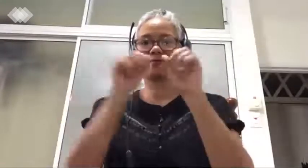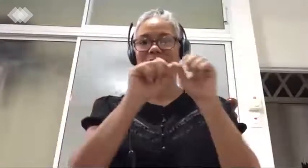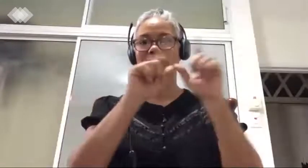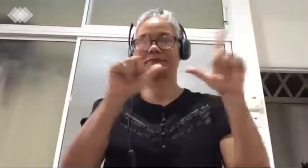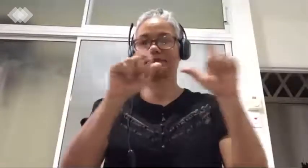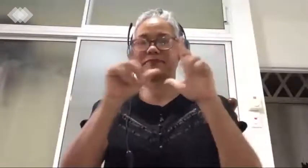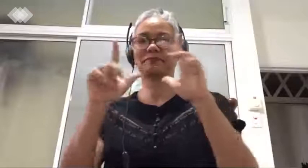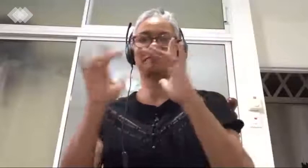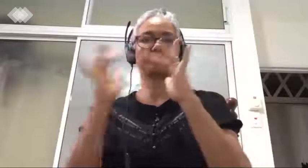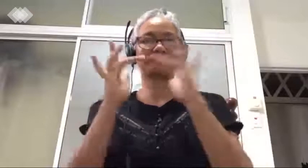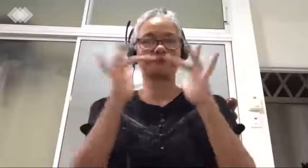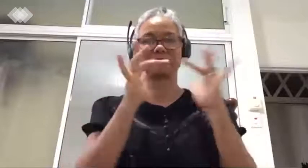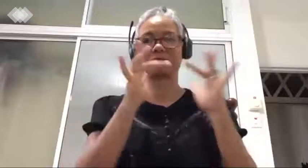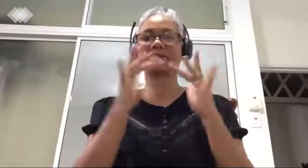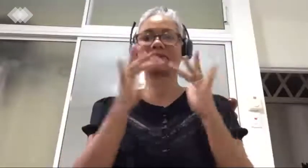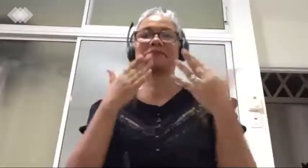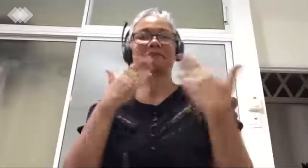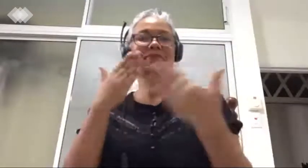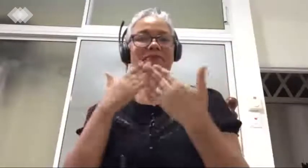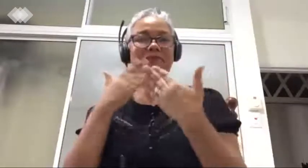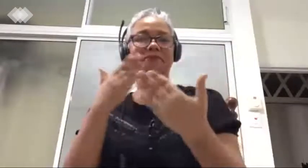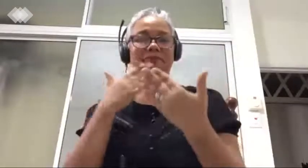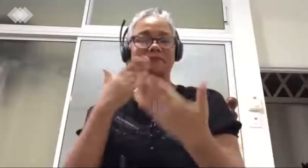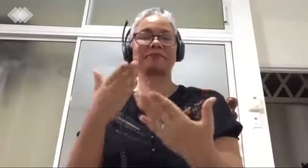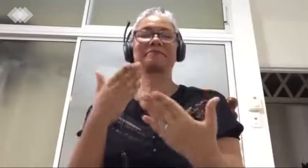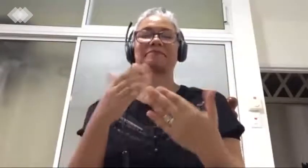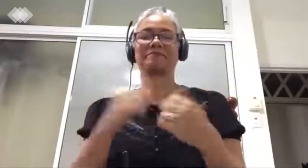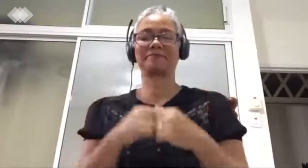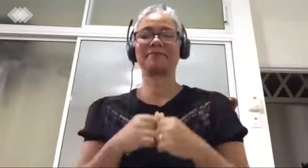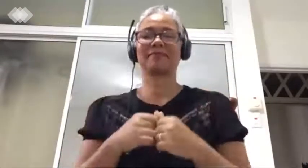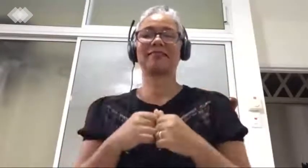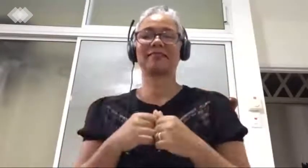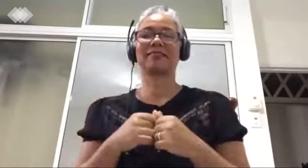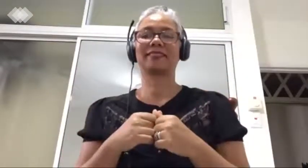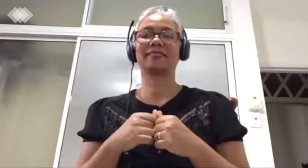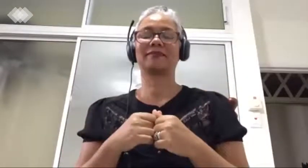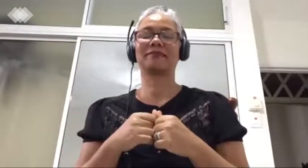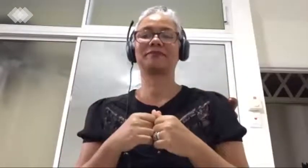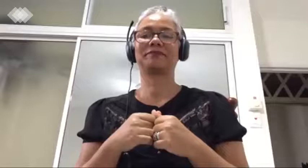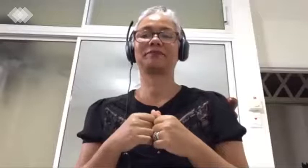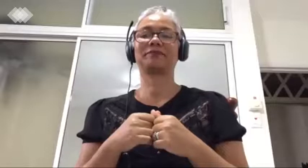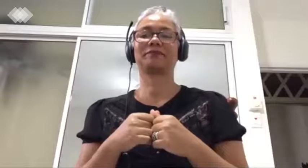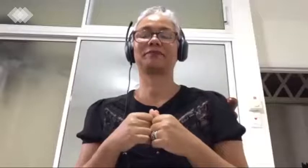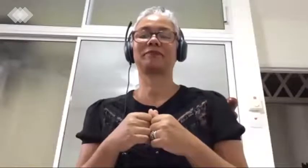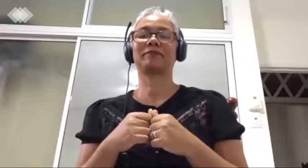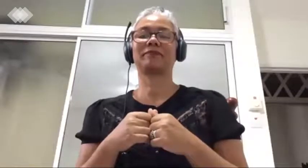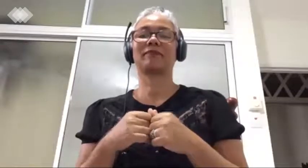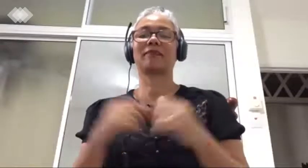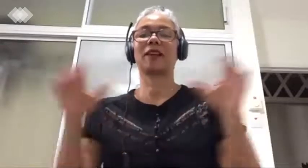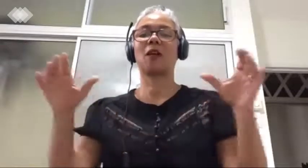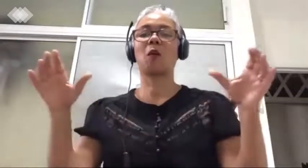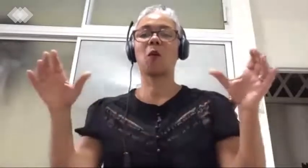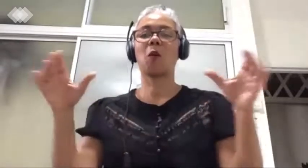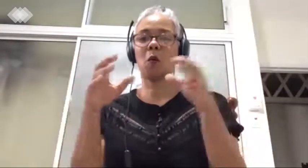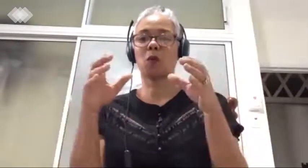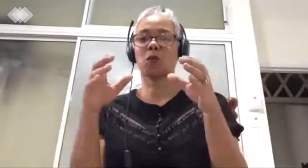de Psicólogos, junto a Infoiles, tienen el interés de construir capacidades,